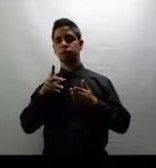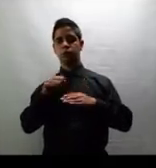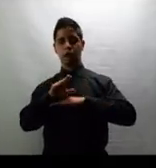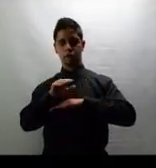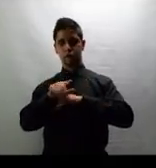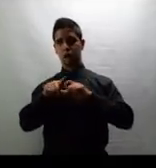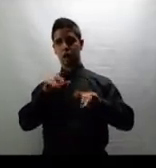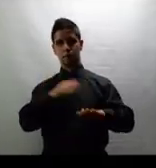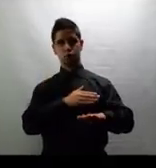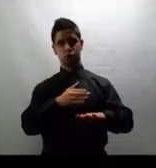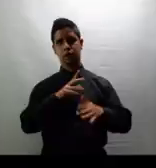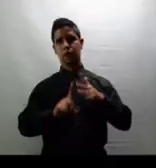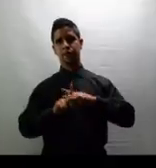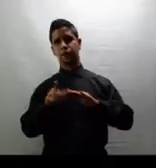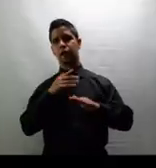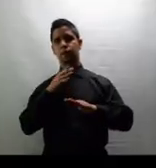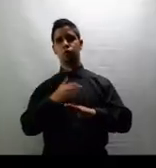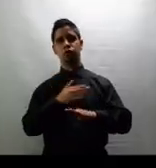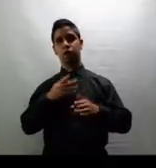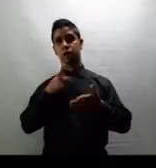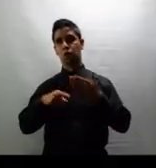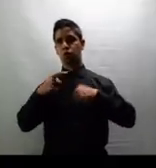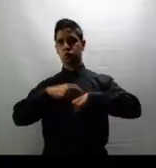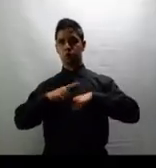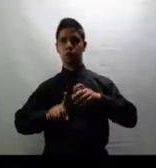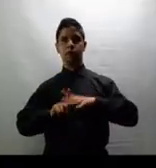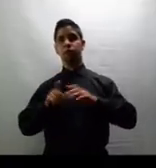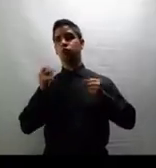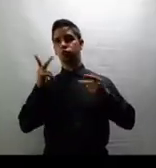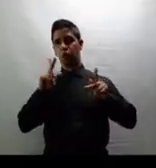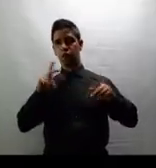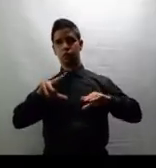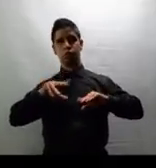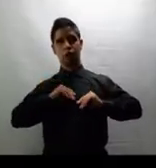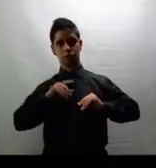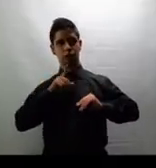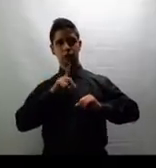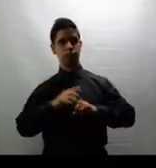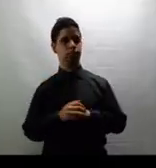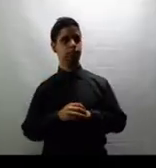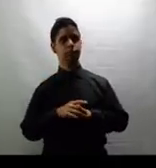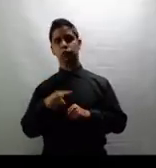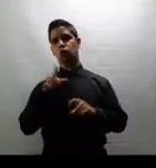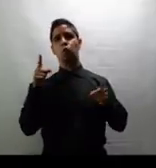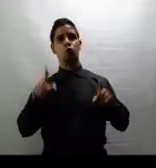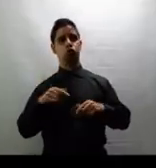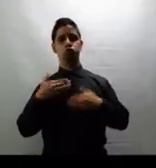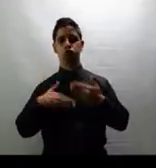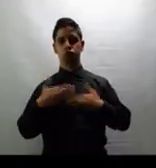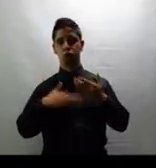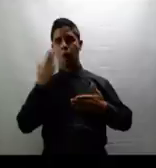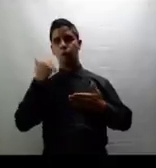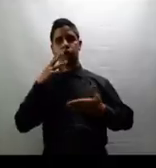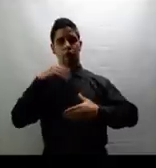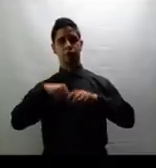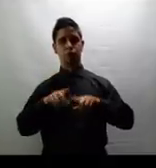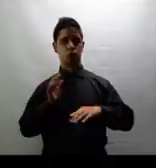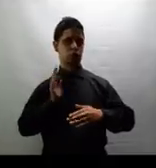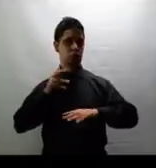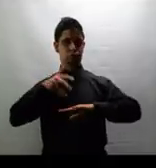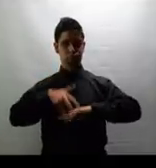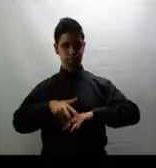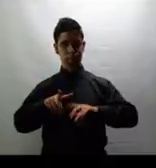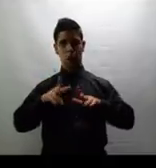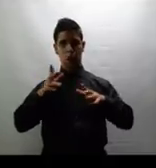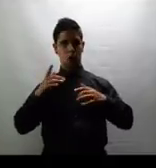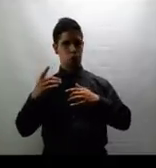canciones que salen en un momento y que la gente las adopta y esto va a seguir ocurriendo y si no